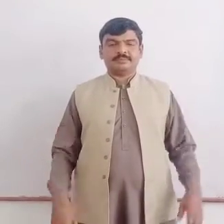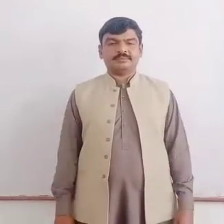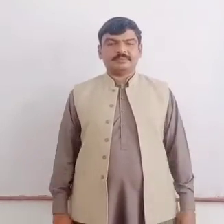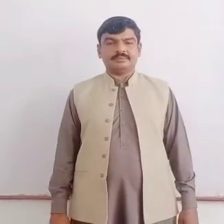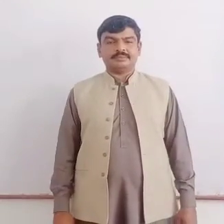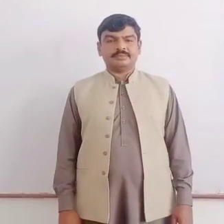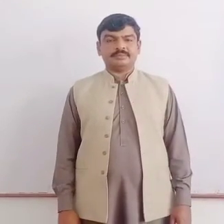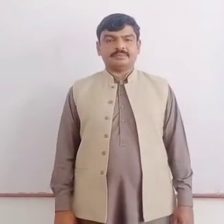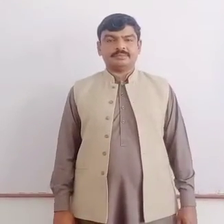डाक बंगला,